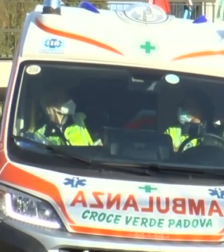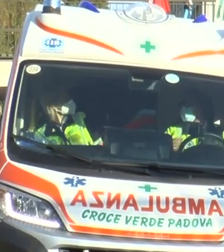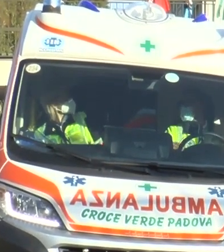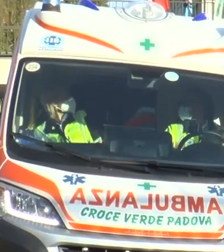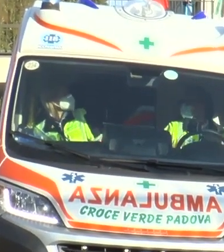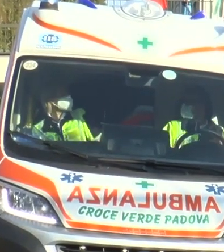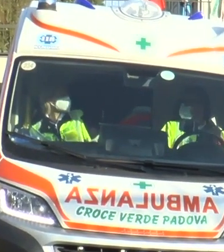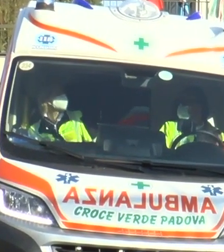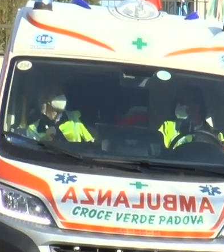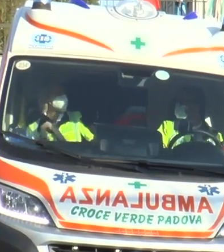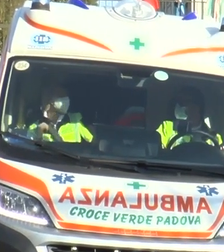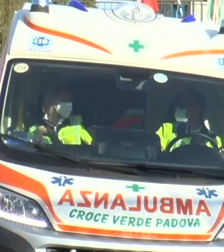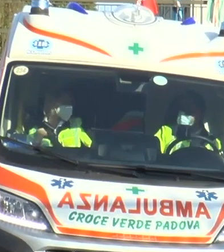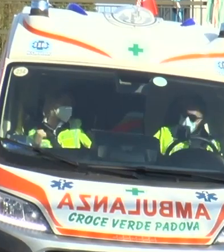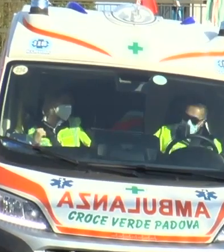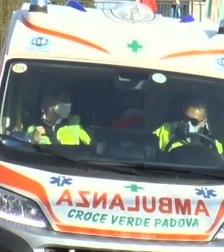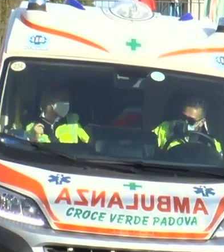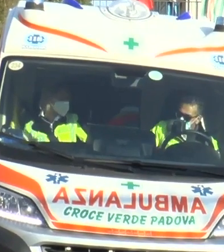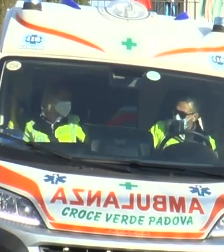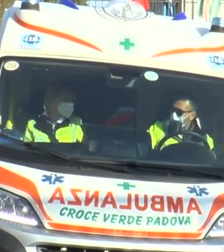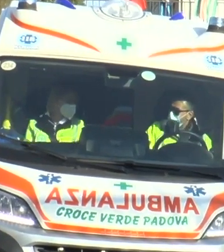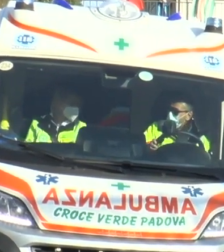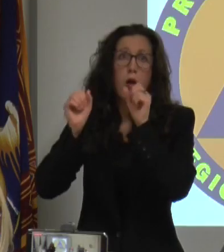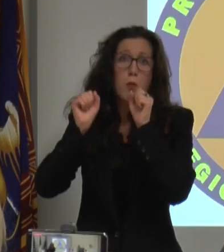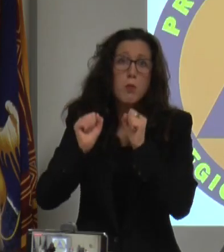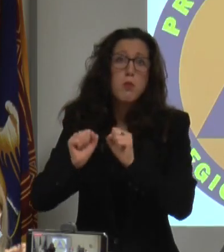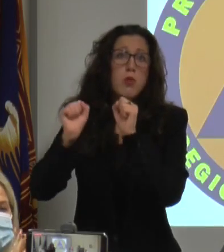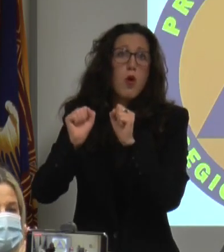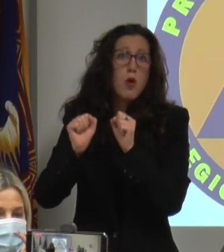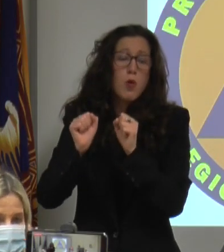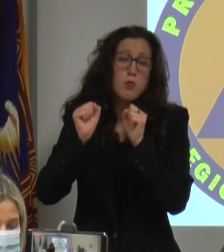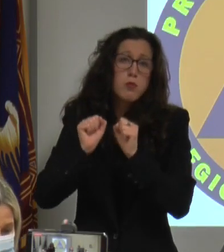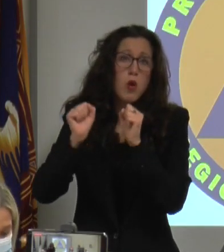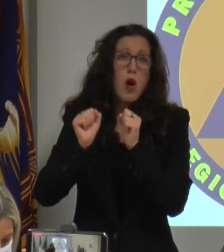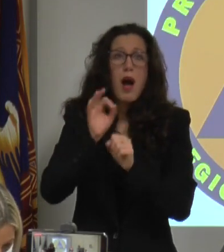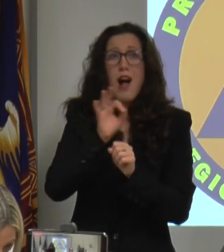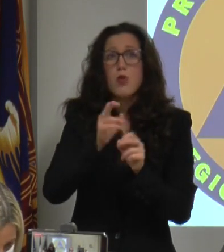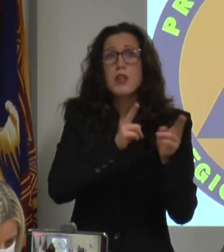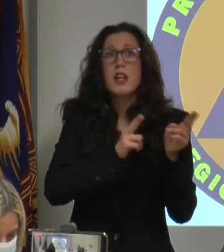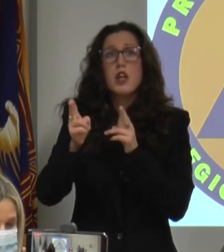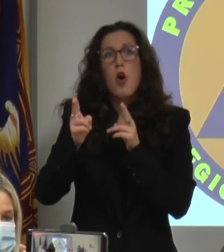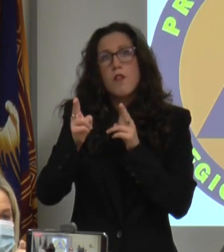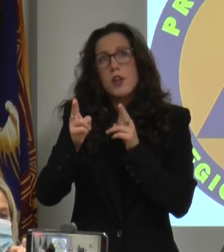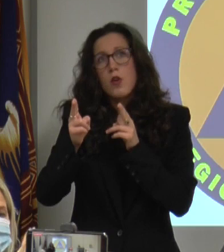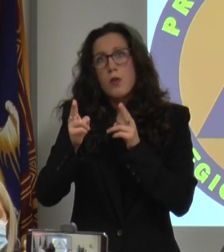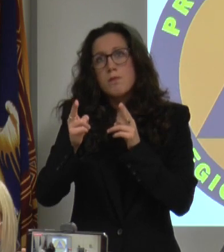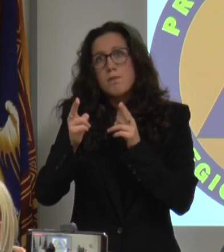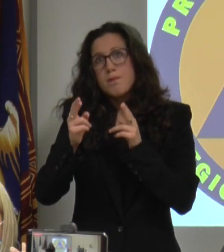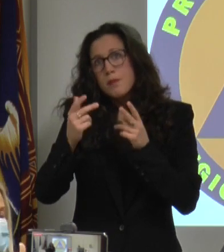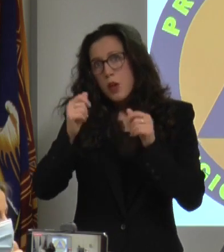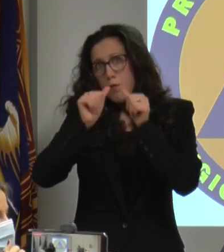sonia ci può essere anche qualche ricovero come si può dire che sa anche che anche valore sociale no in figuratevi